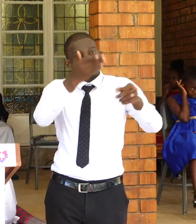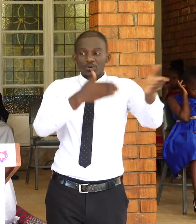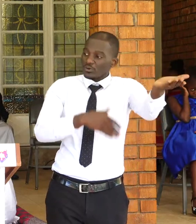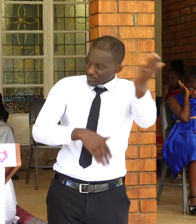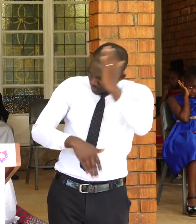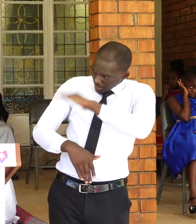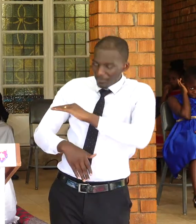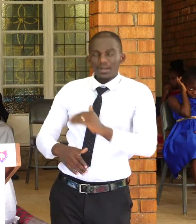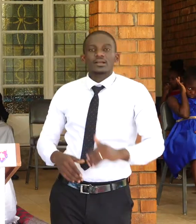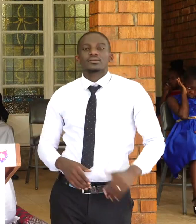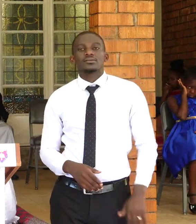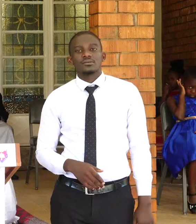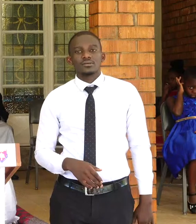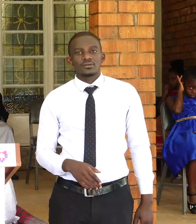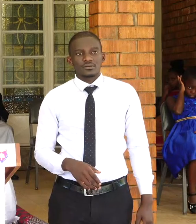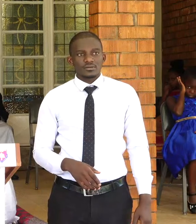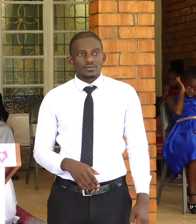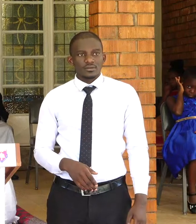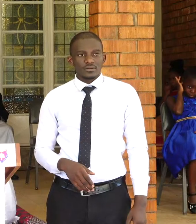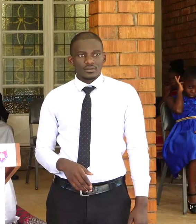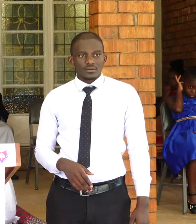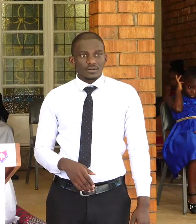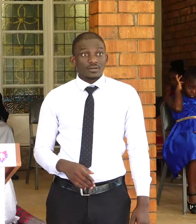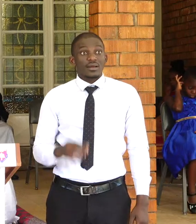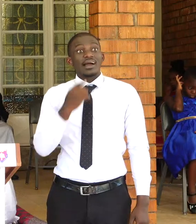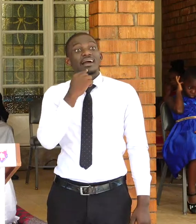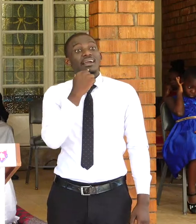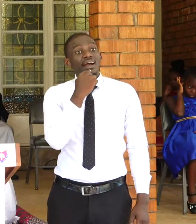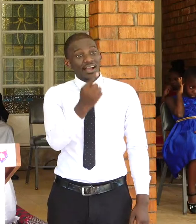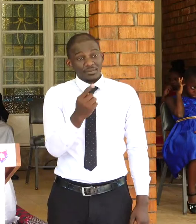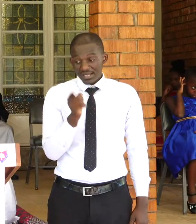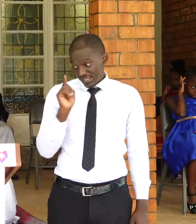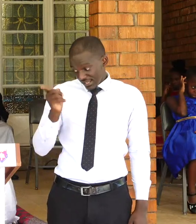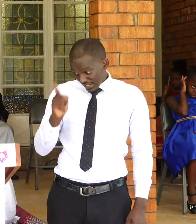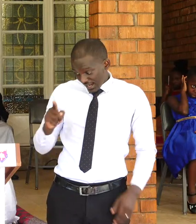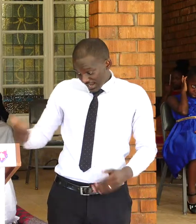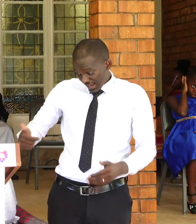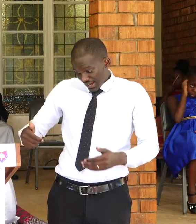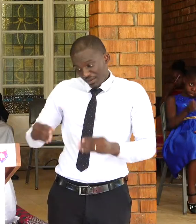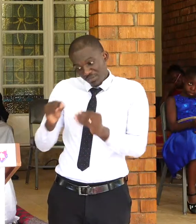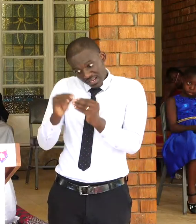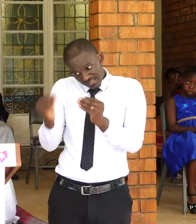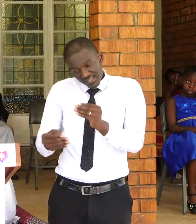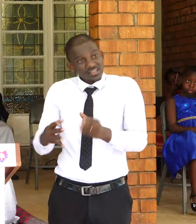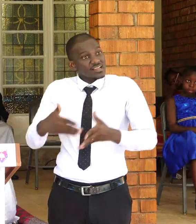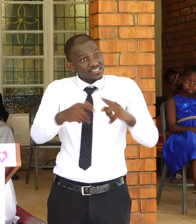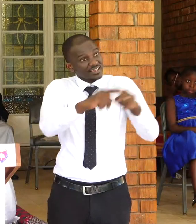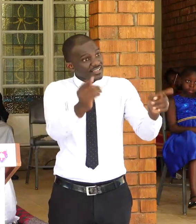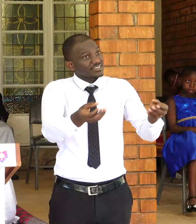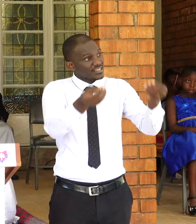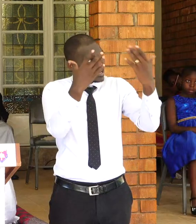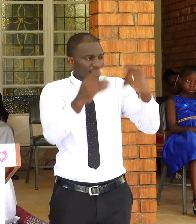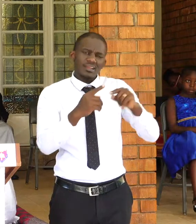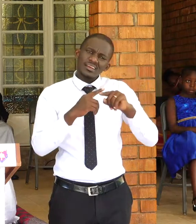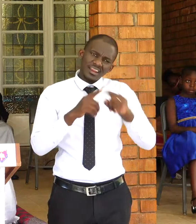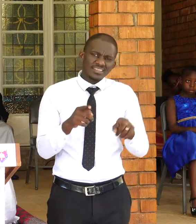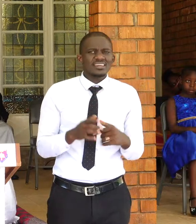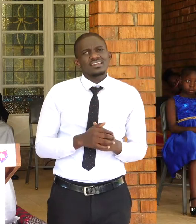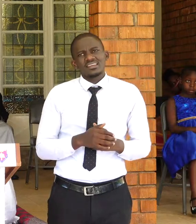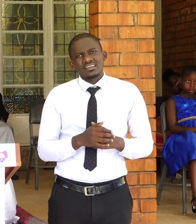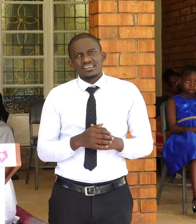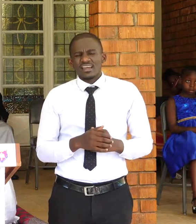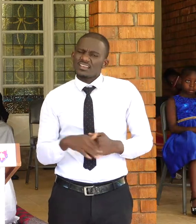ki tu akimanyi akavuuka kagenda nako agenda kakola ki kukasadaka naye ayina